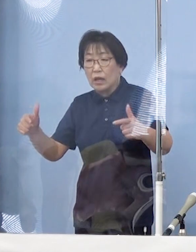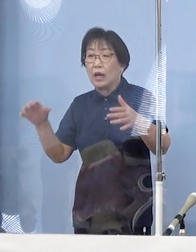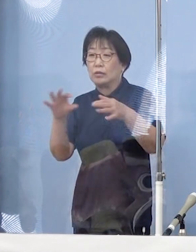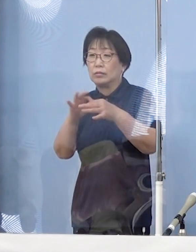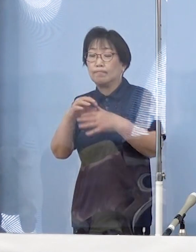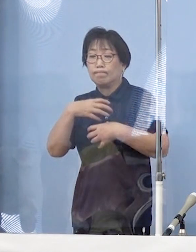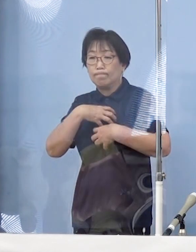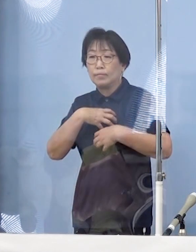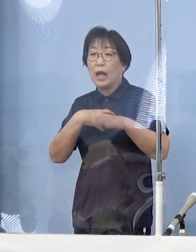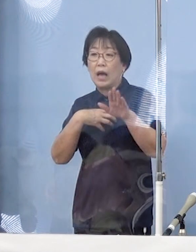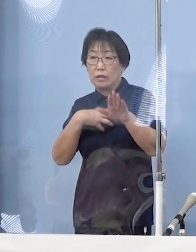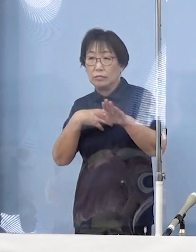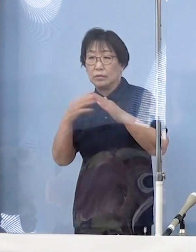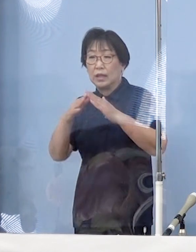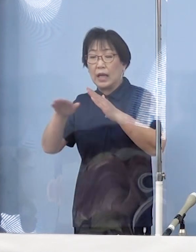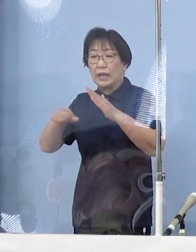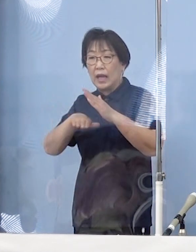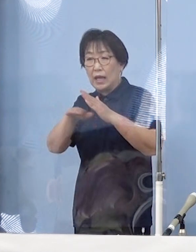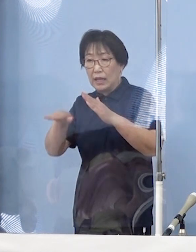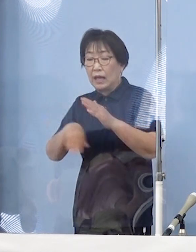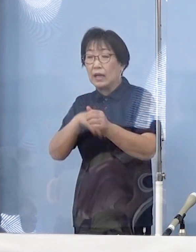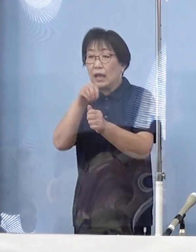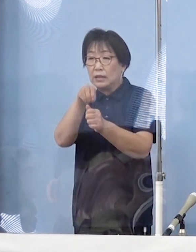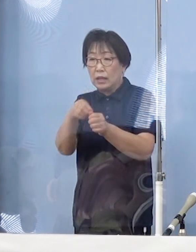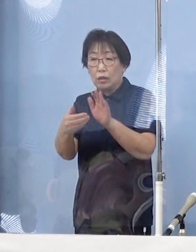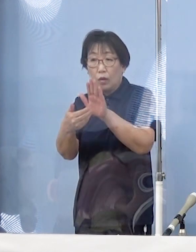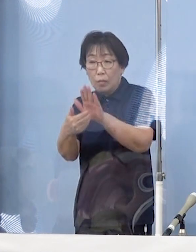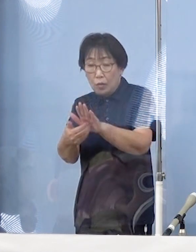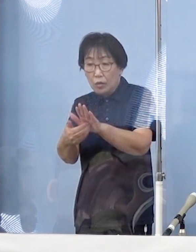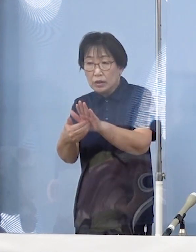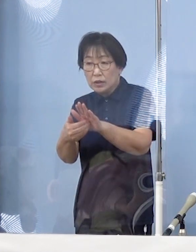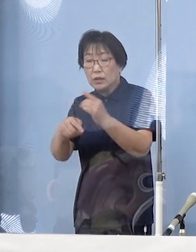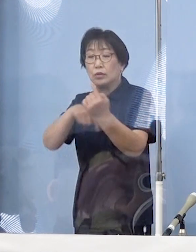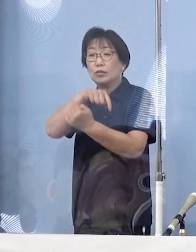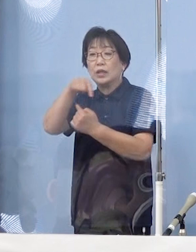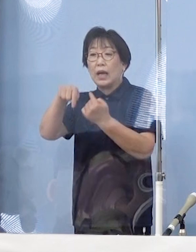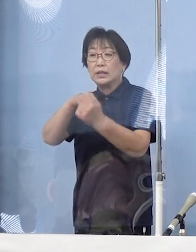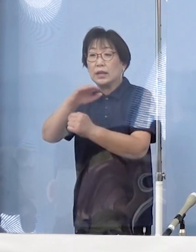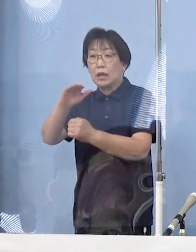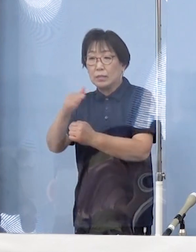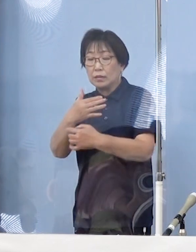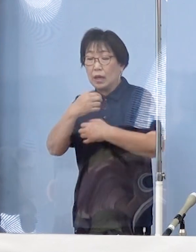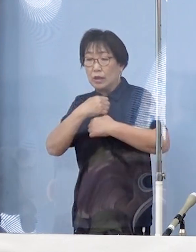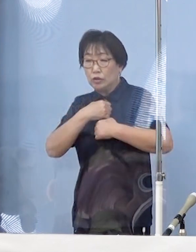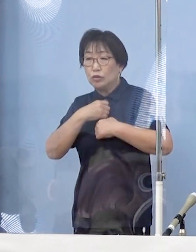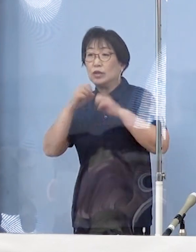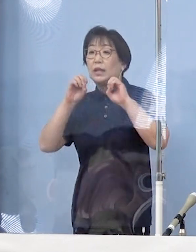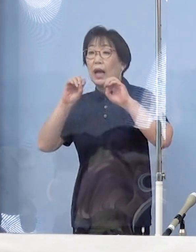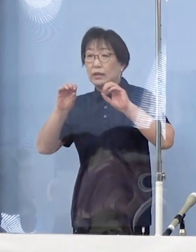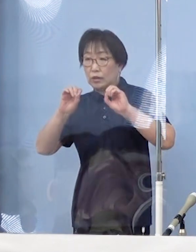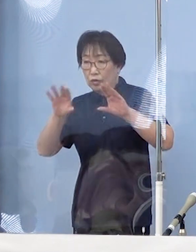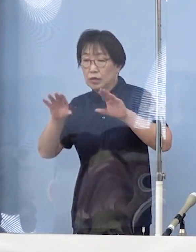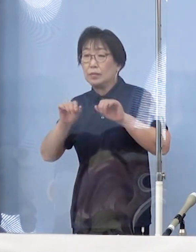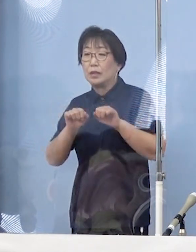で家庭内感染の防止について、繰り返しとなりますが、注意喚起させていただきます。